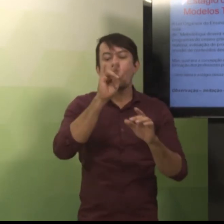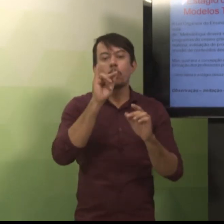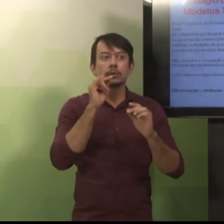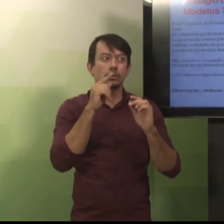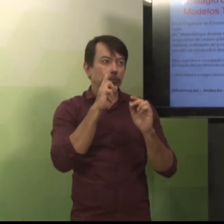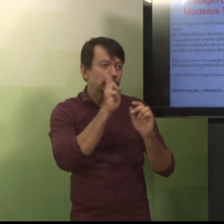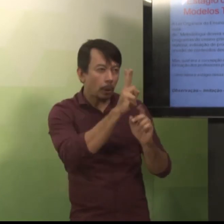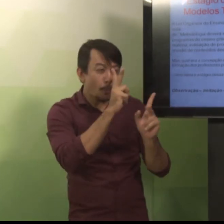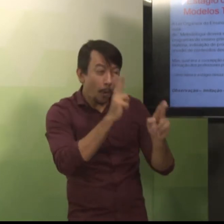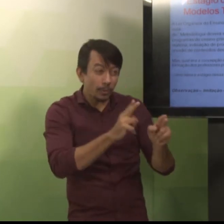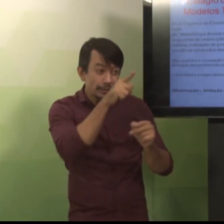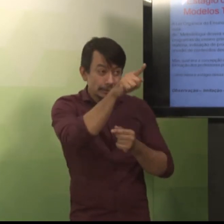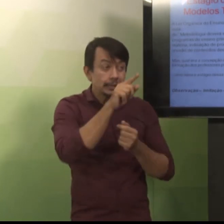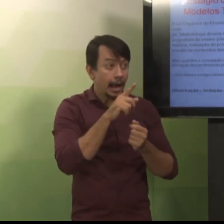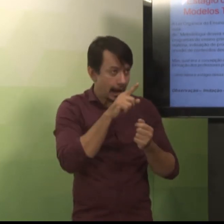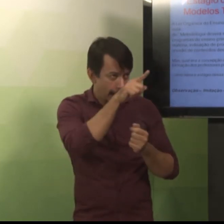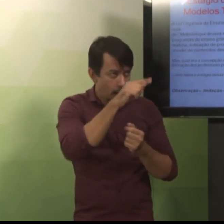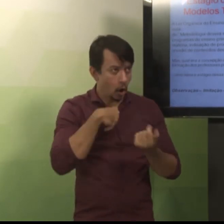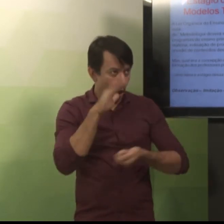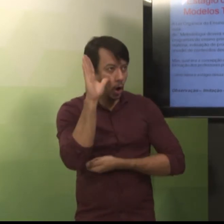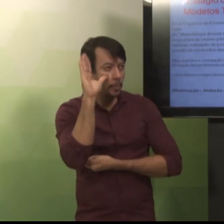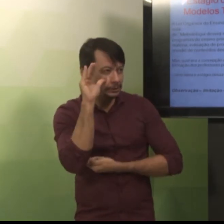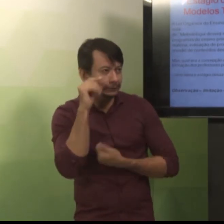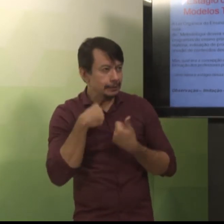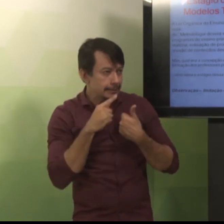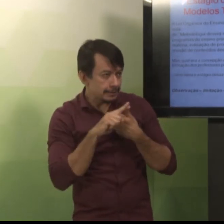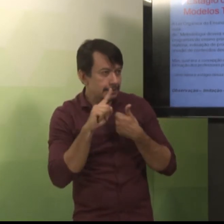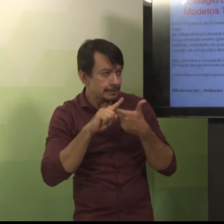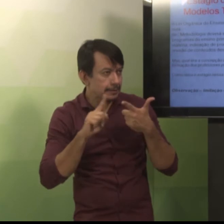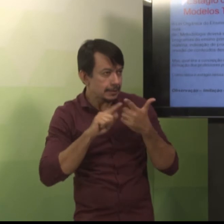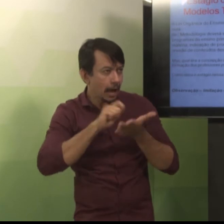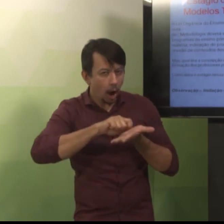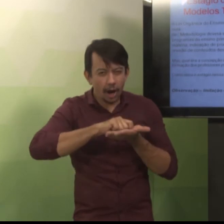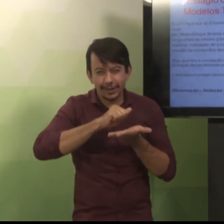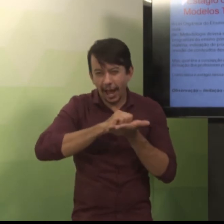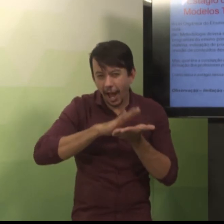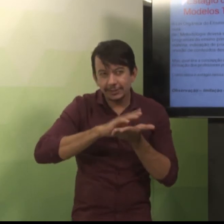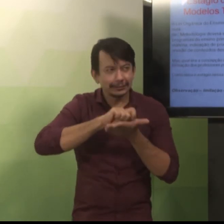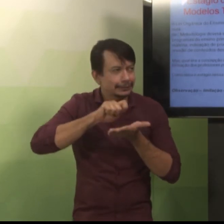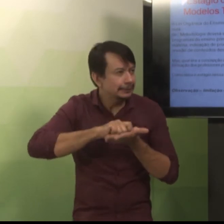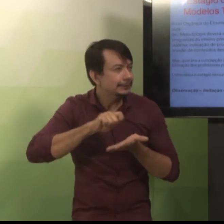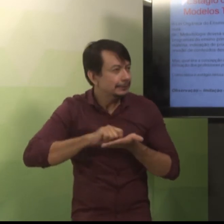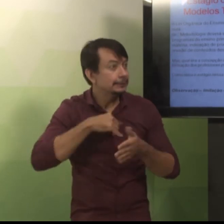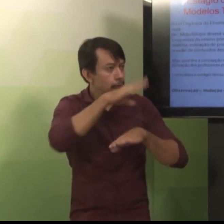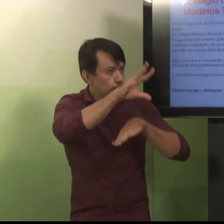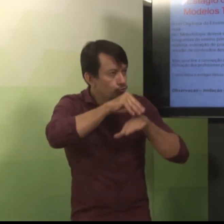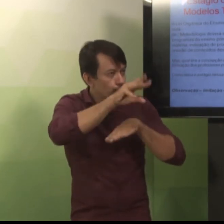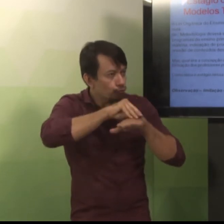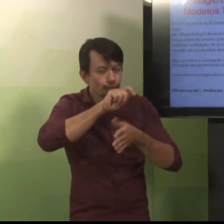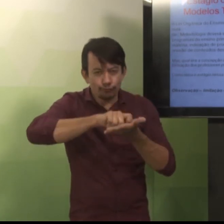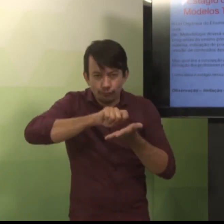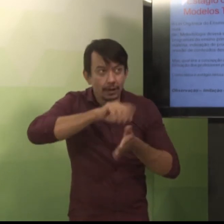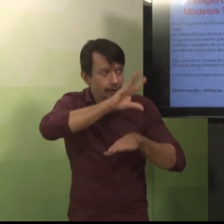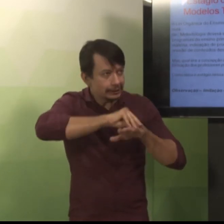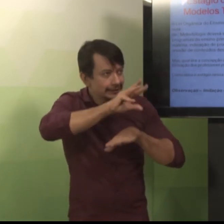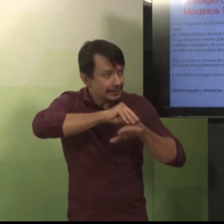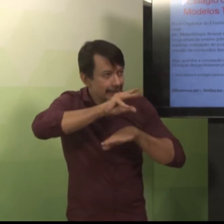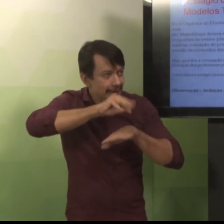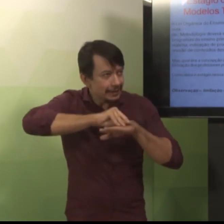Não poderia ser feito da mesma forma. Observar, copiar, fazer anotações, imitar